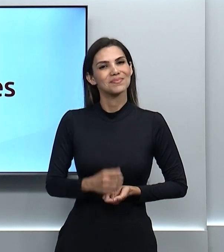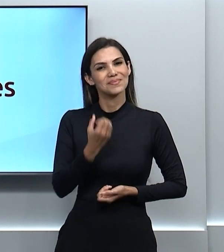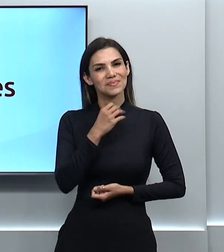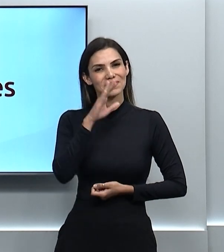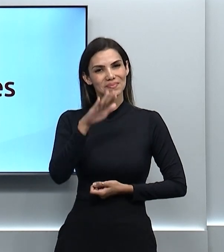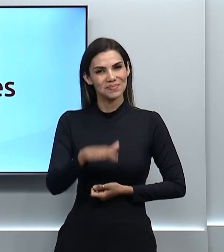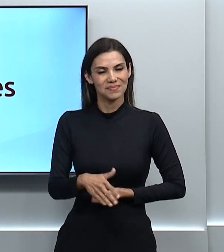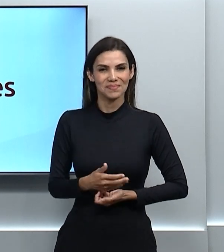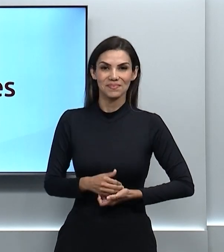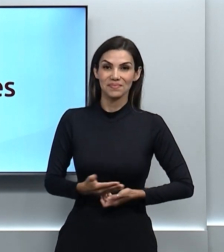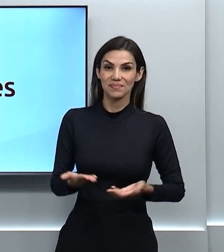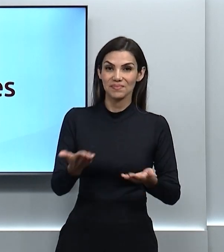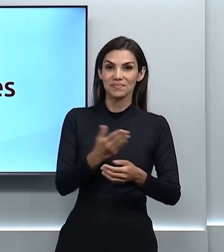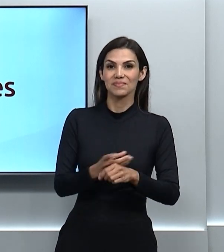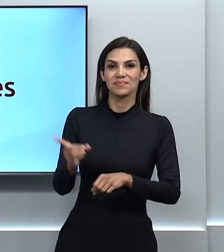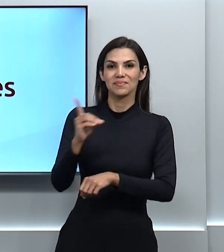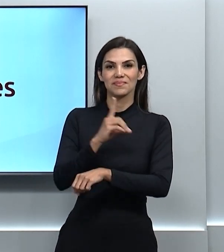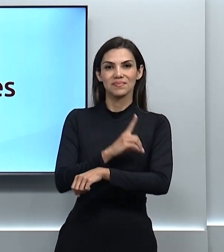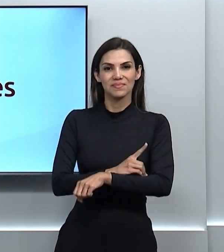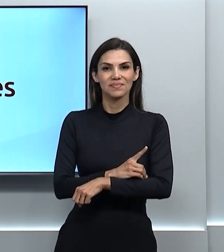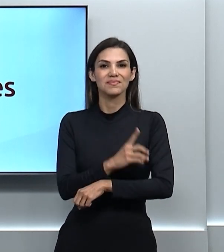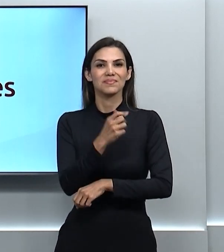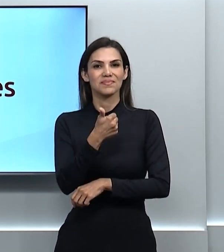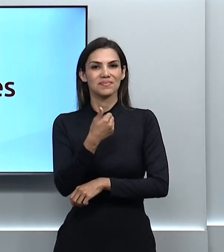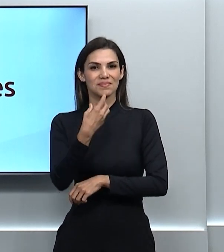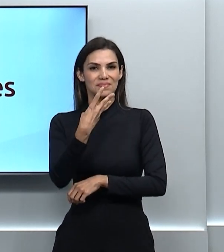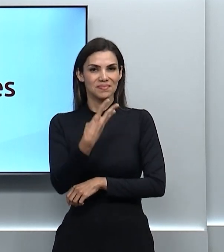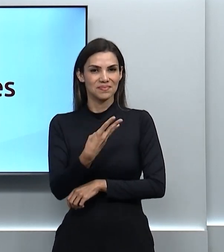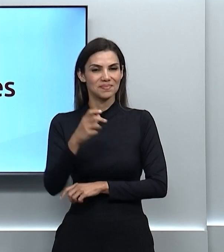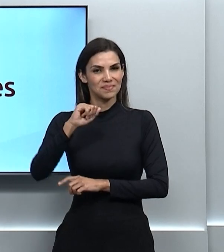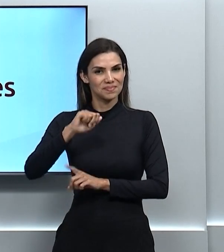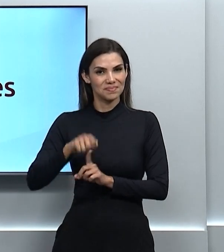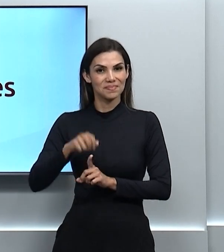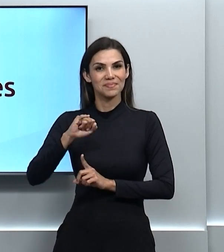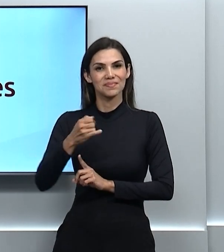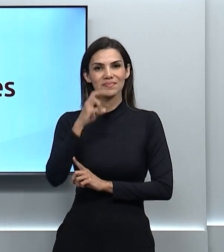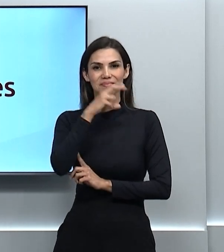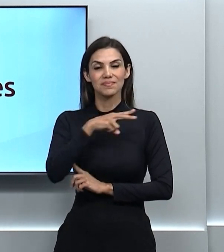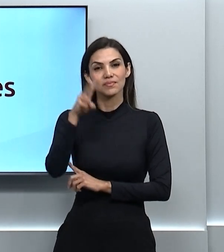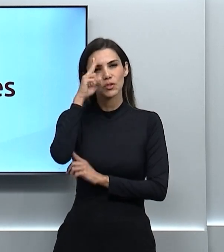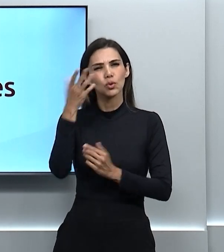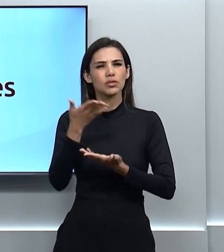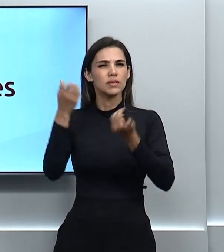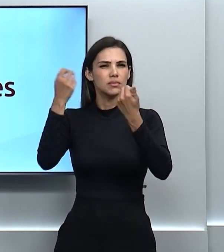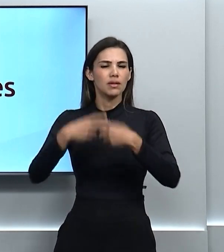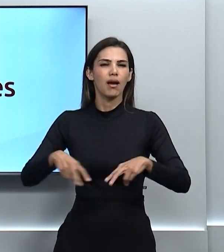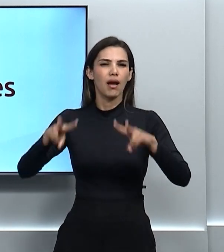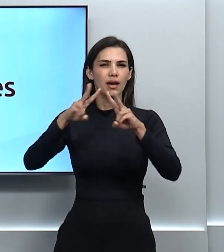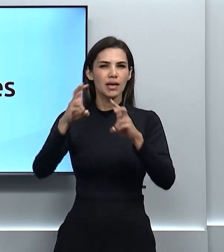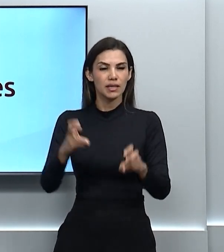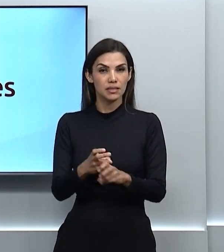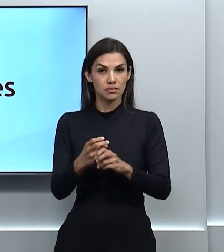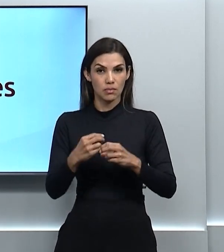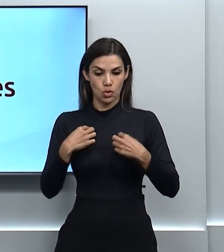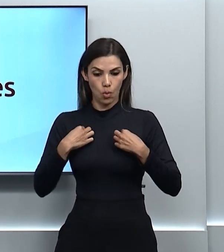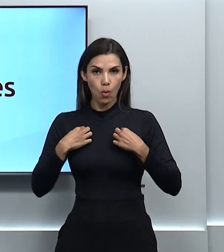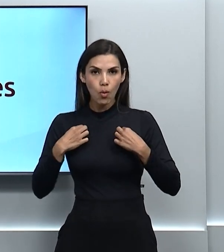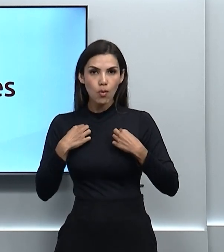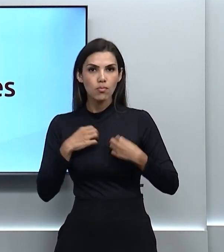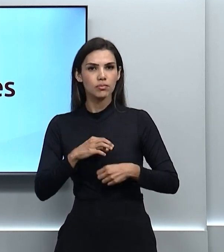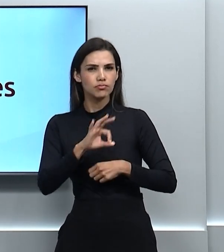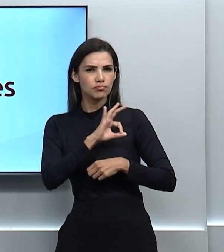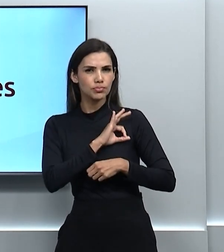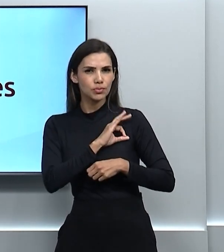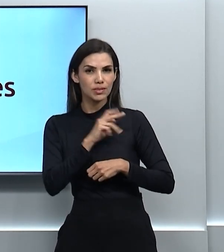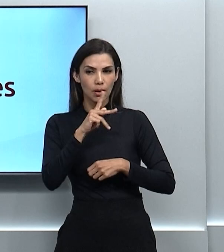Boa tarde! Hoje é segunda-feira, dia 13 de janeiro, e nós vamos falar sobre a instalação de câmeras nas fardas dos policiais